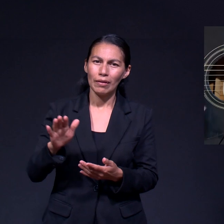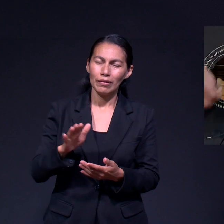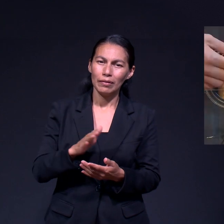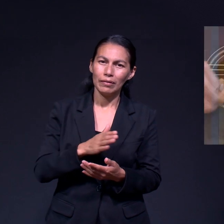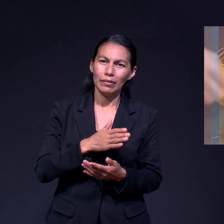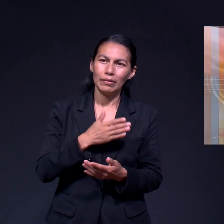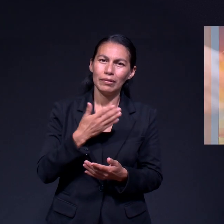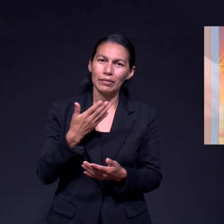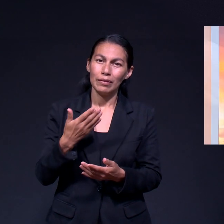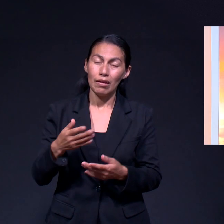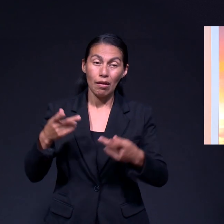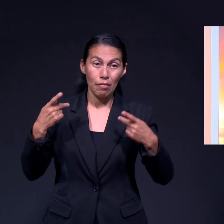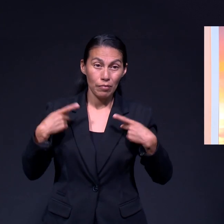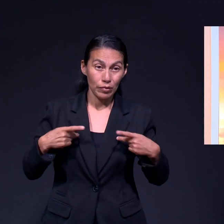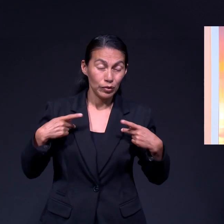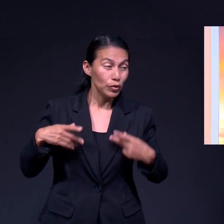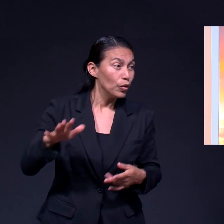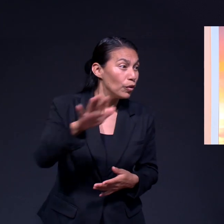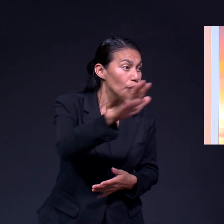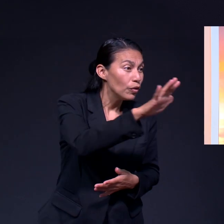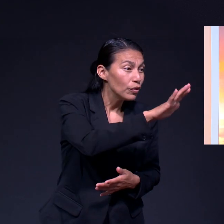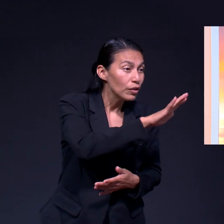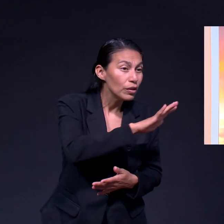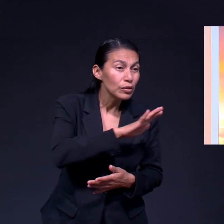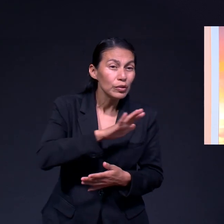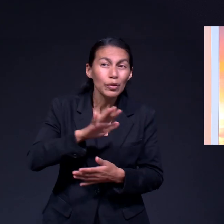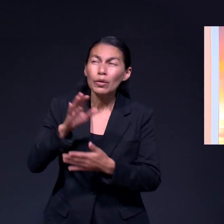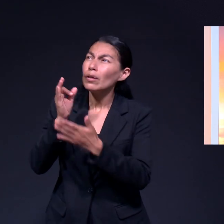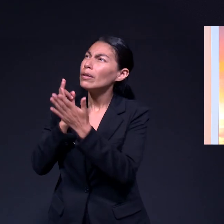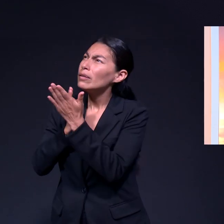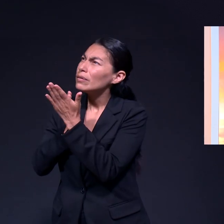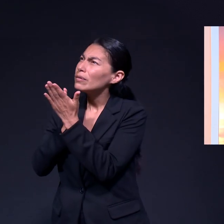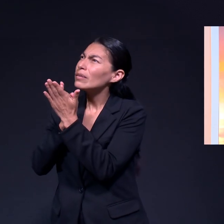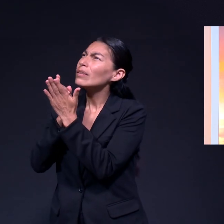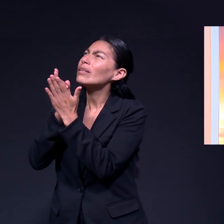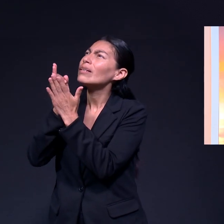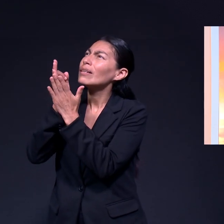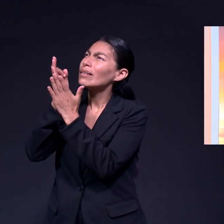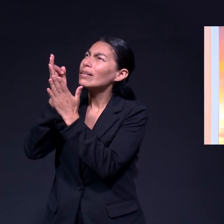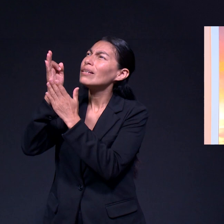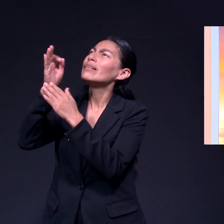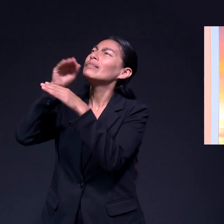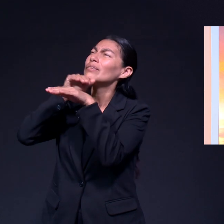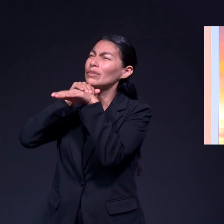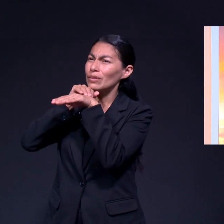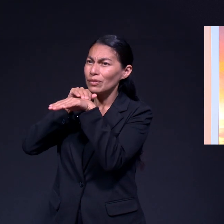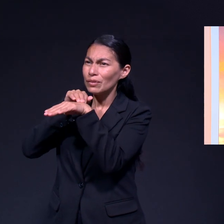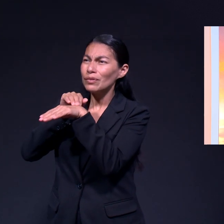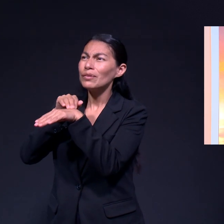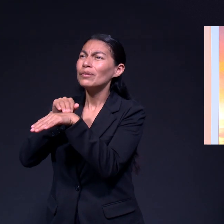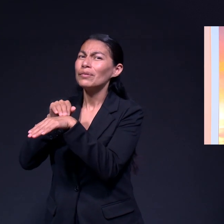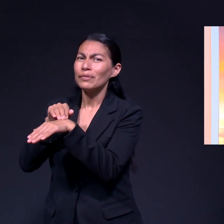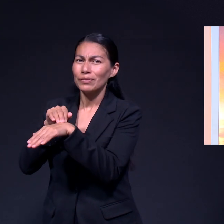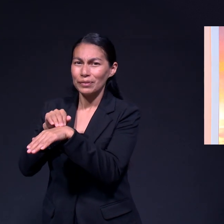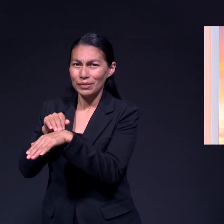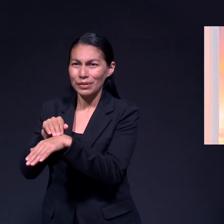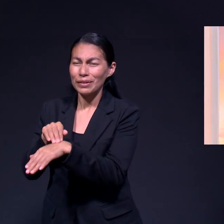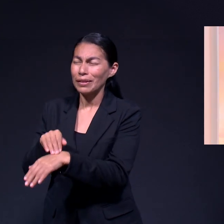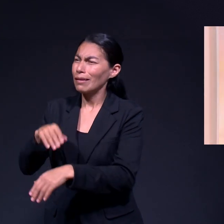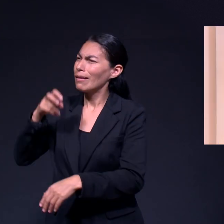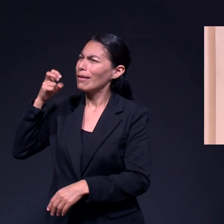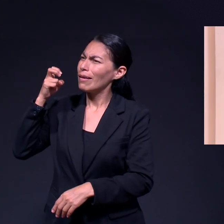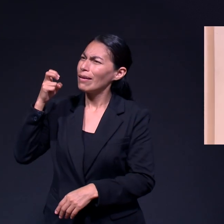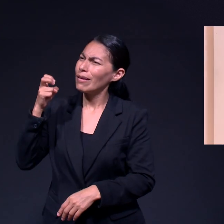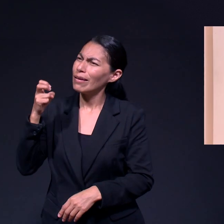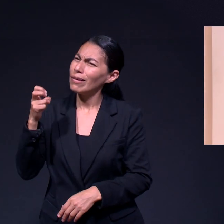En que habita El Al abrigo del Altísimo Altísimo Aquel